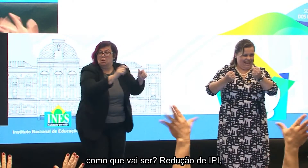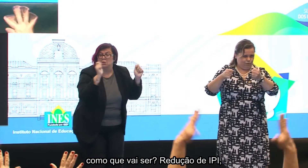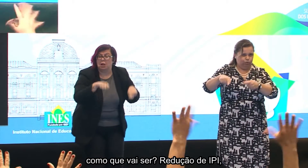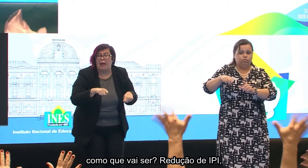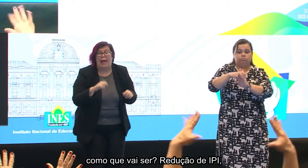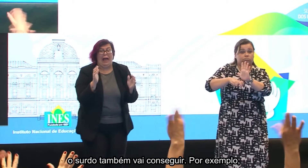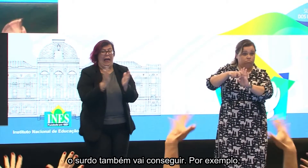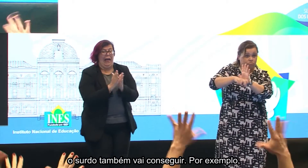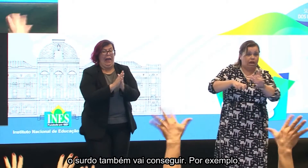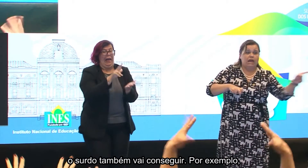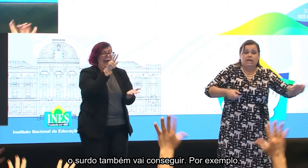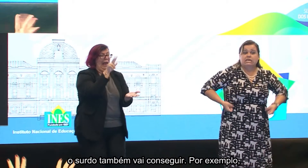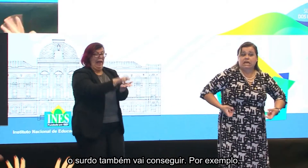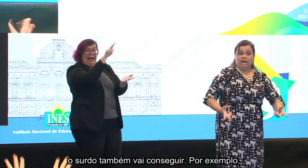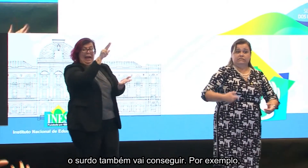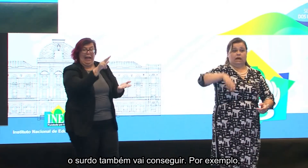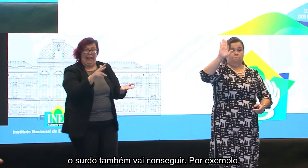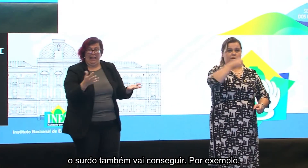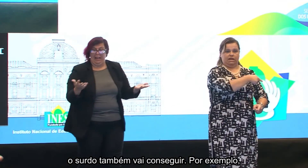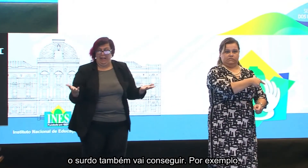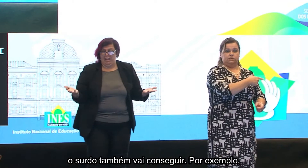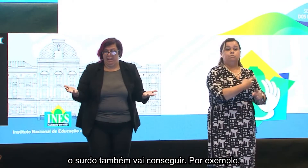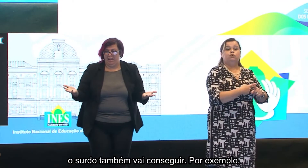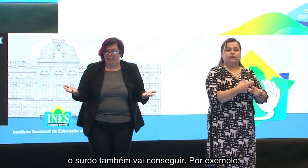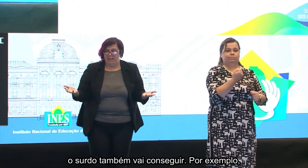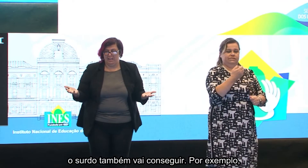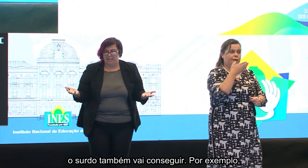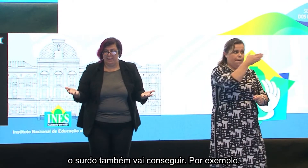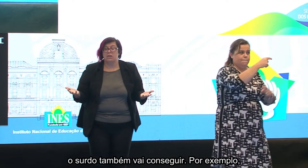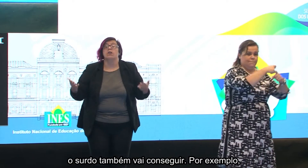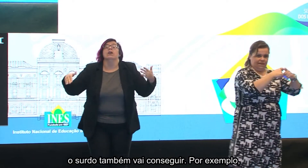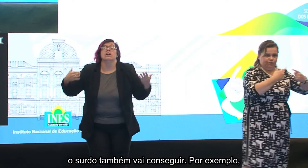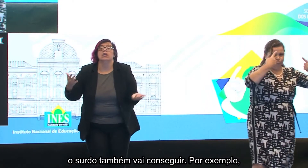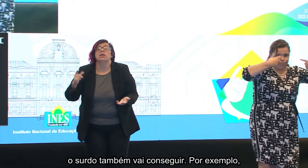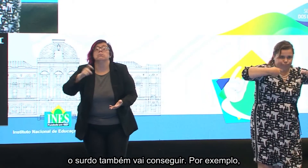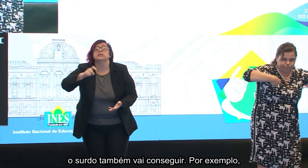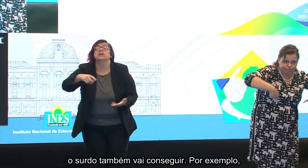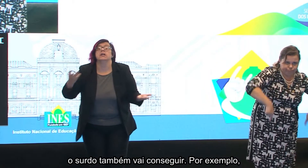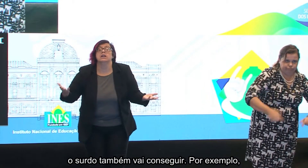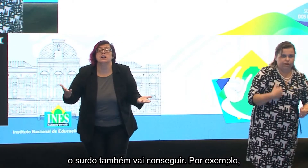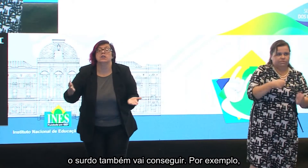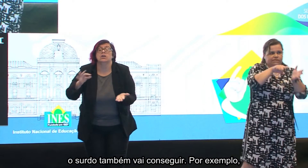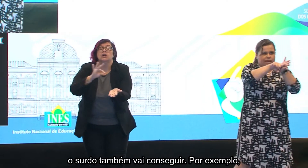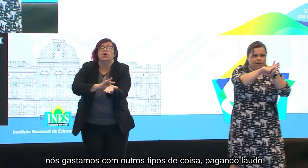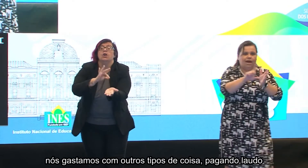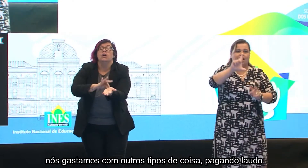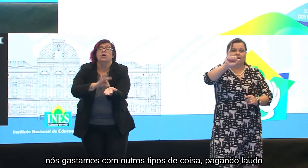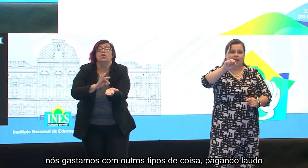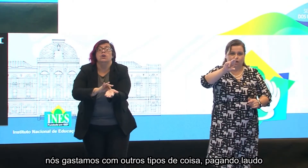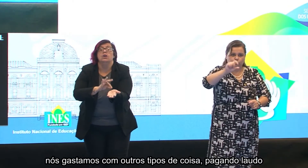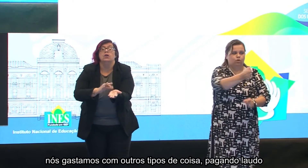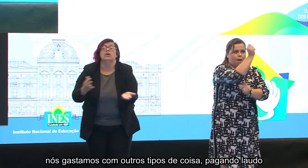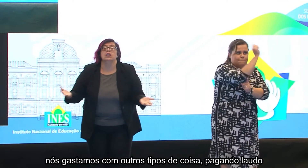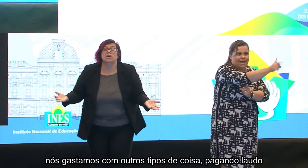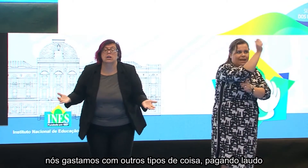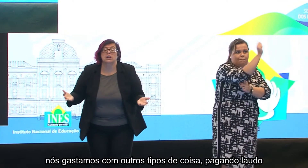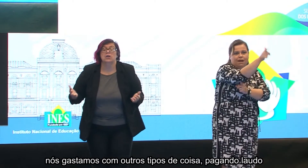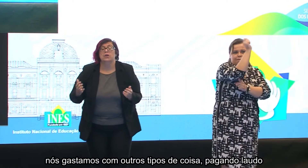IPI. E o surdo também, ele vai conseguir. Então, por exemplo, porque nós gastamos com outros tipos de coisa.